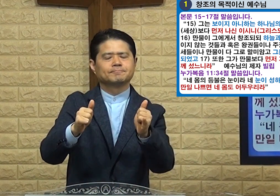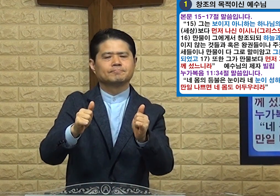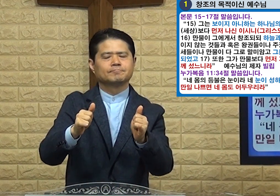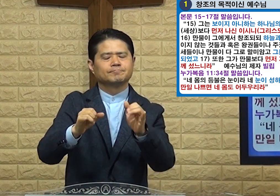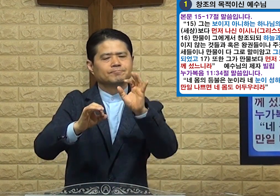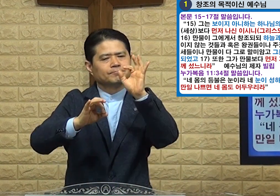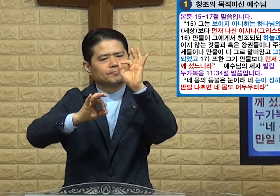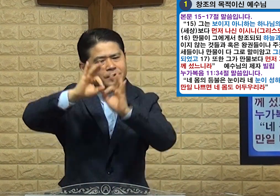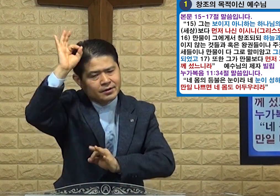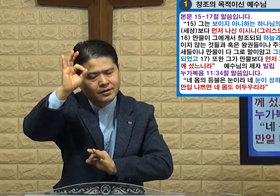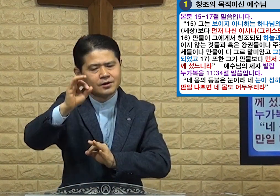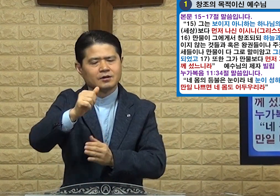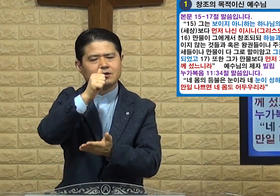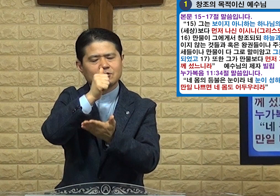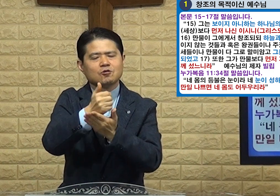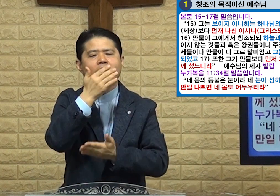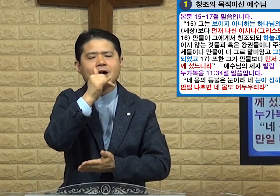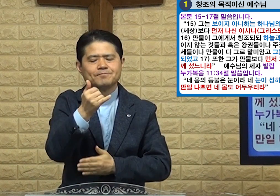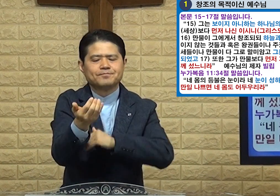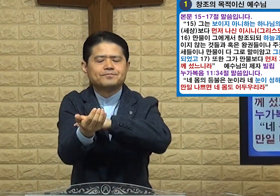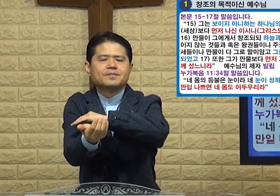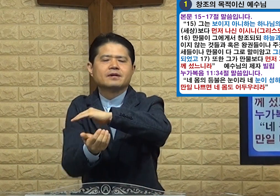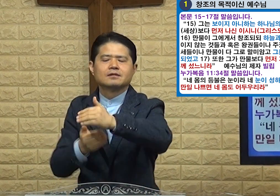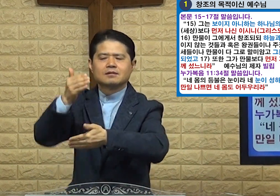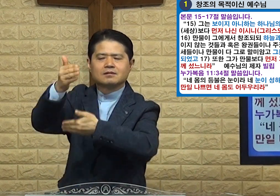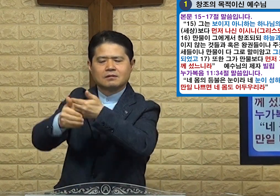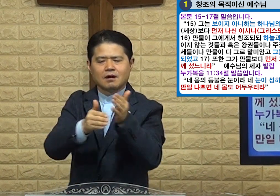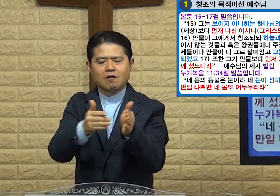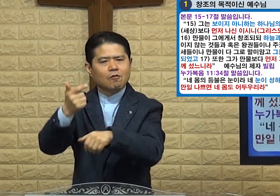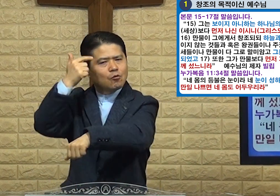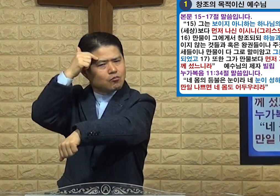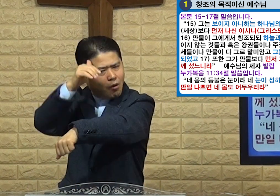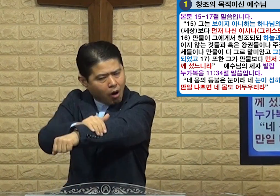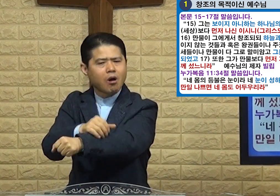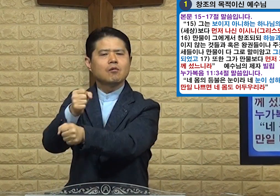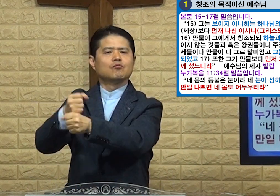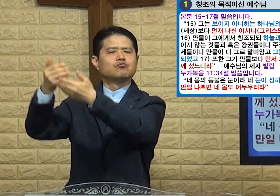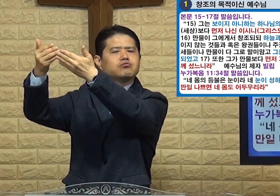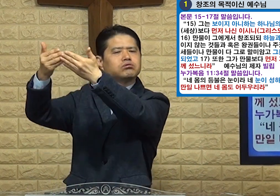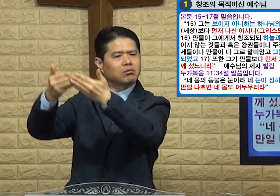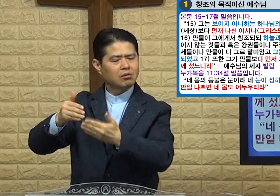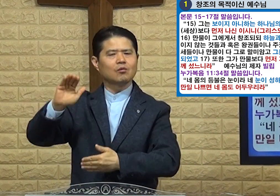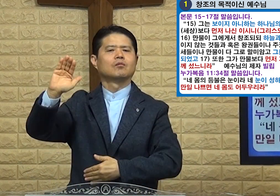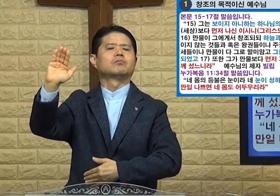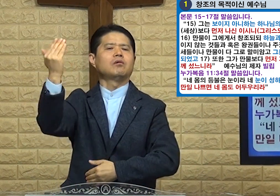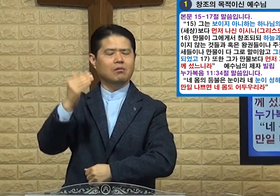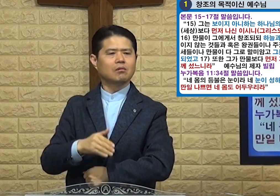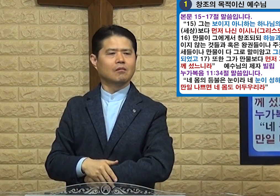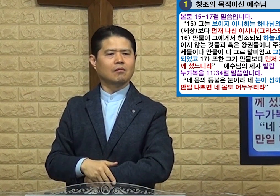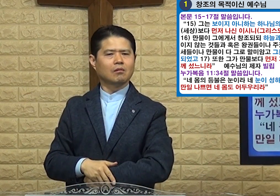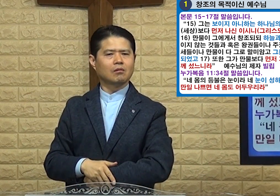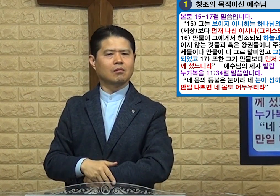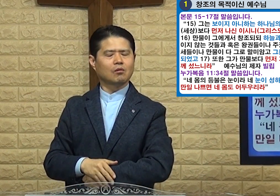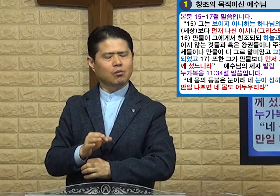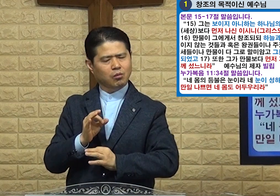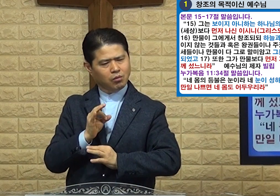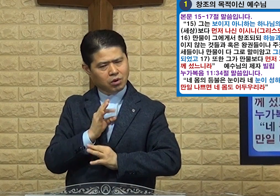향후에 인간이 잘못을 저질렀지만 그 전에 미리 아버지께서 지혜를 우리에게